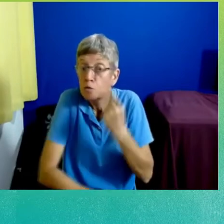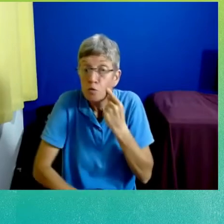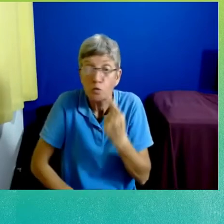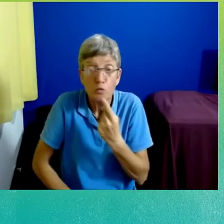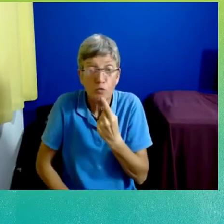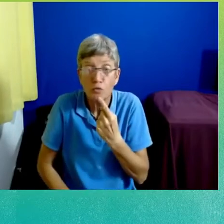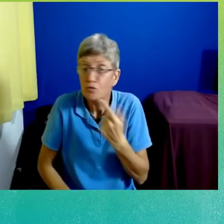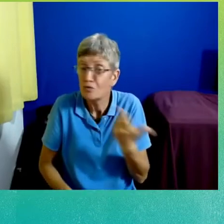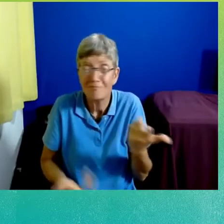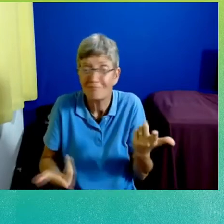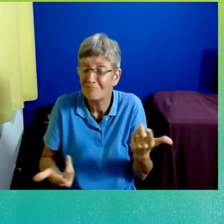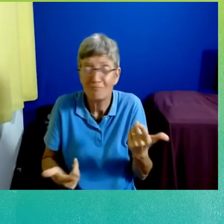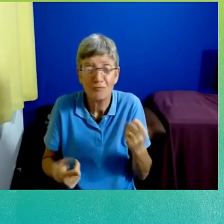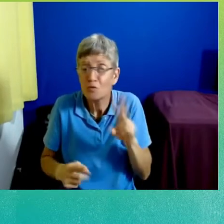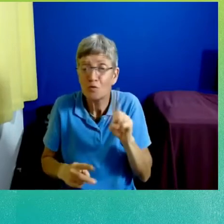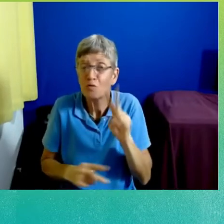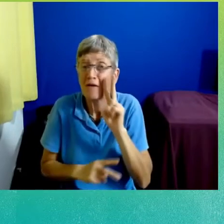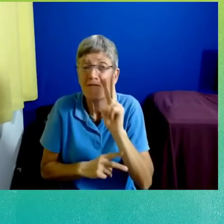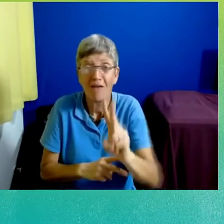pensar que,